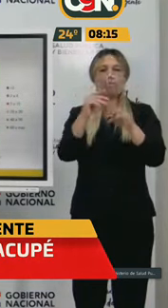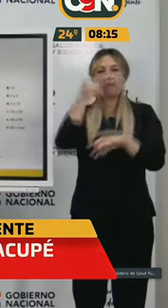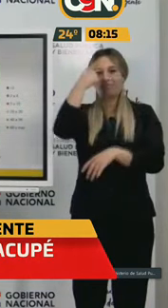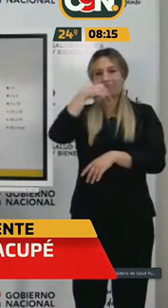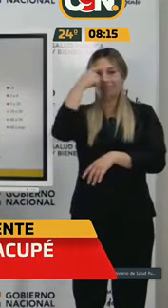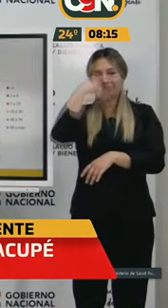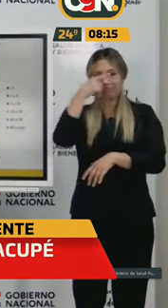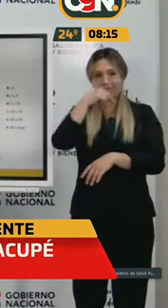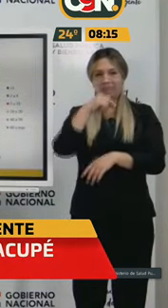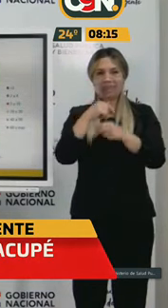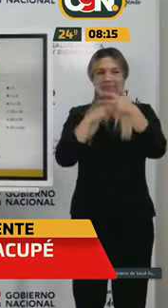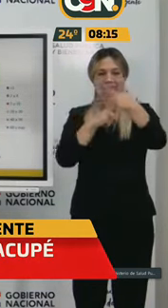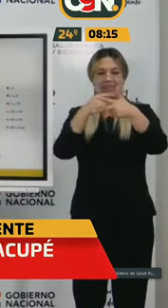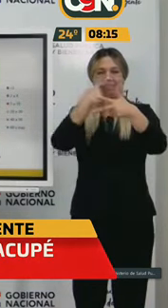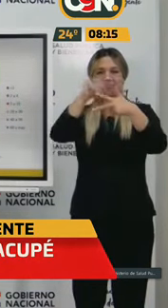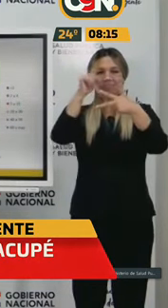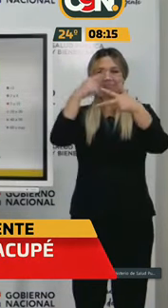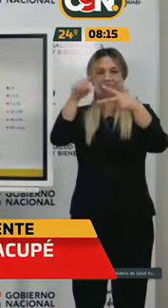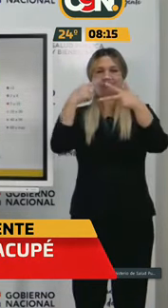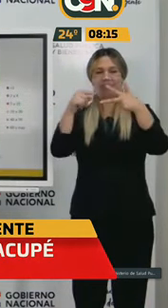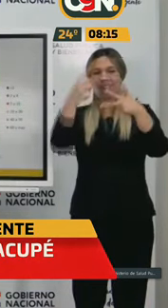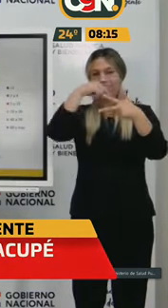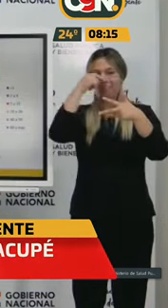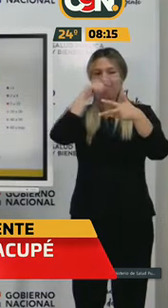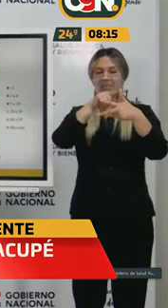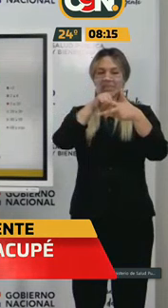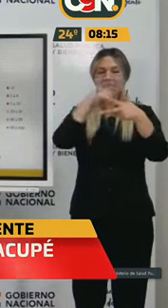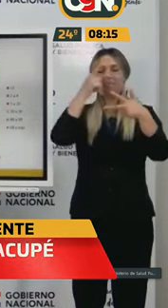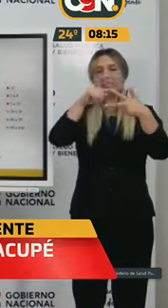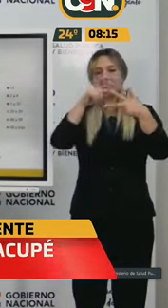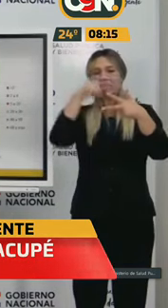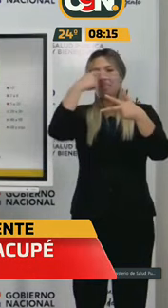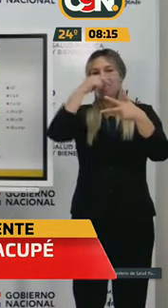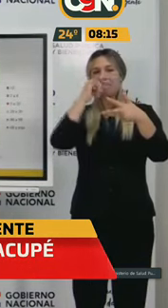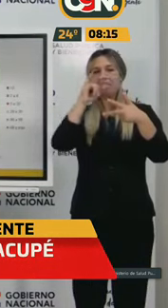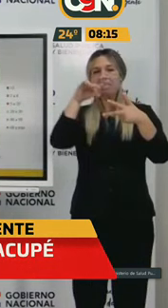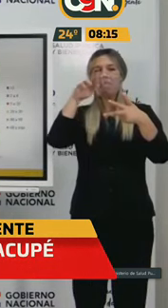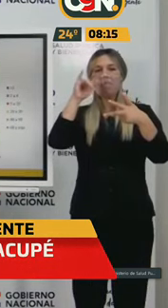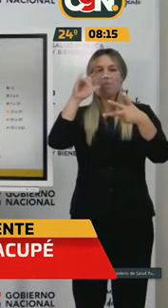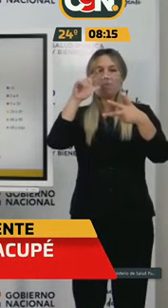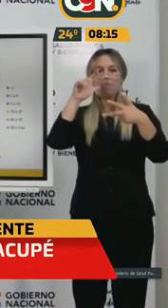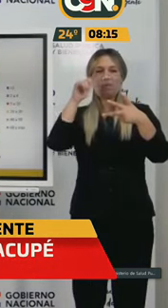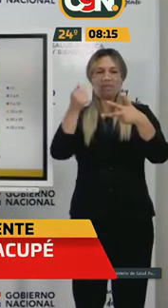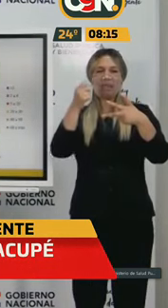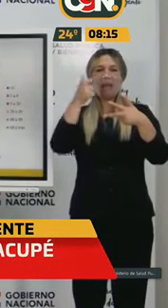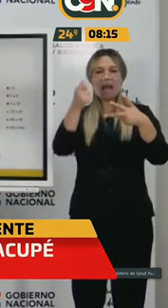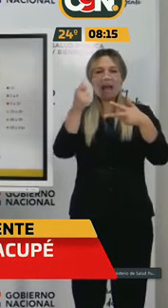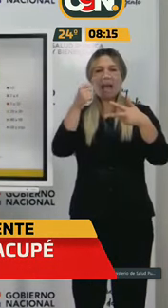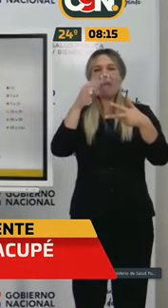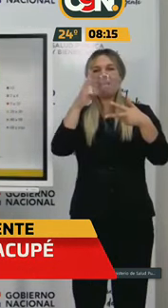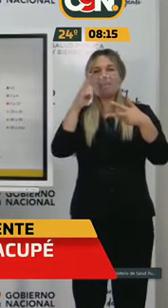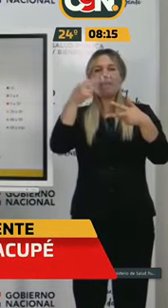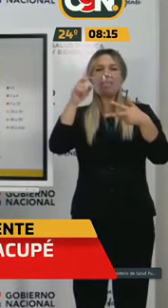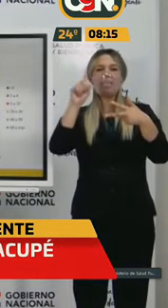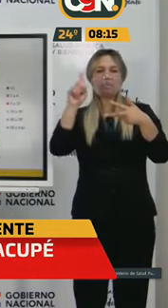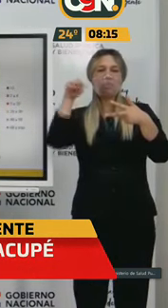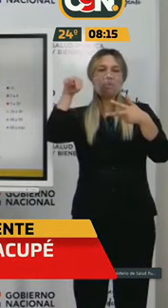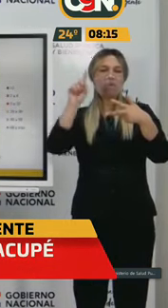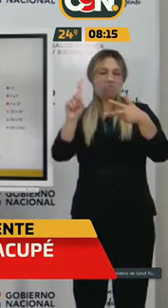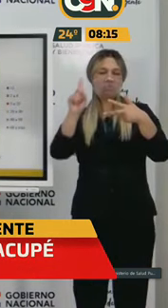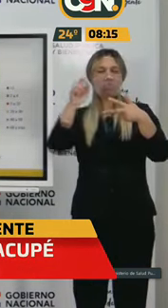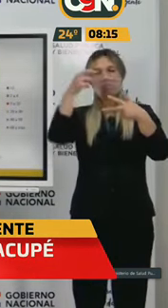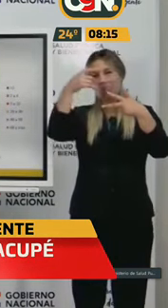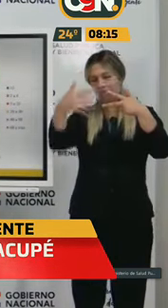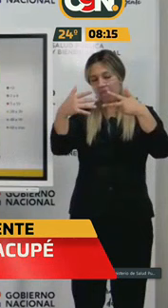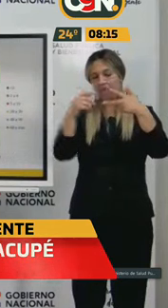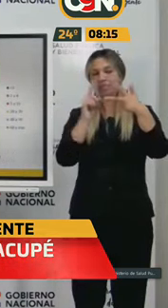sincitial respiratorio, el de influenza, que en realidad son varios porque ahí tenemos influenza A, B, H1N1, entre otros, y